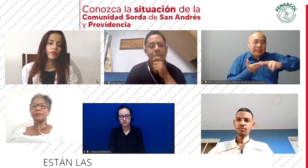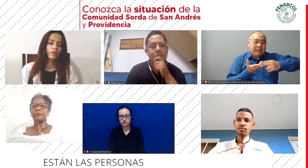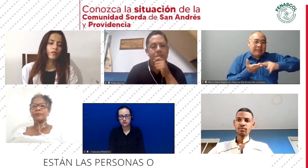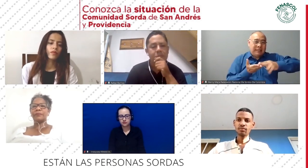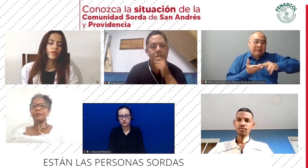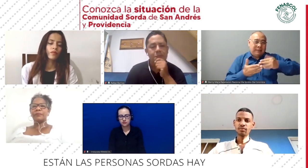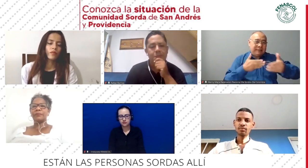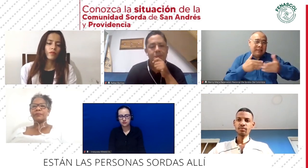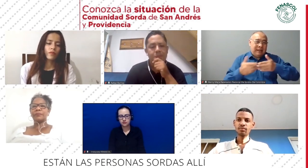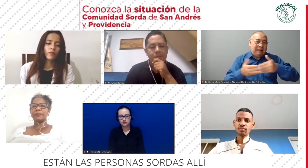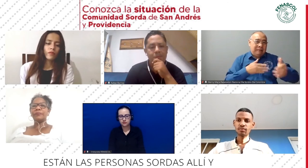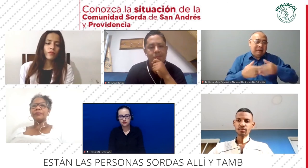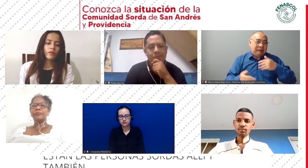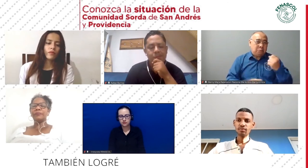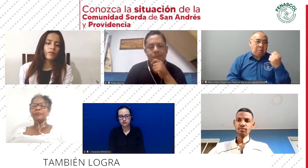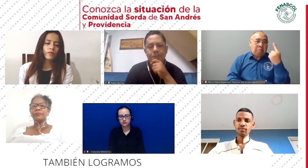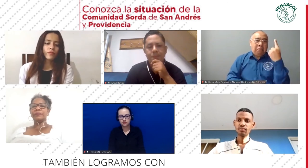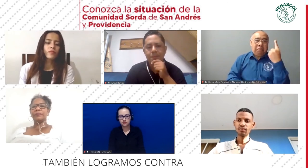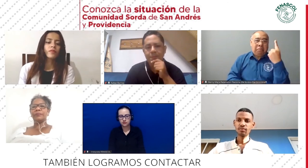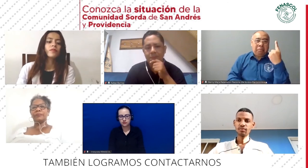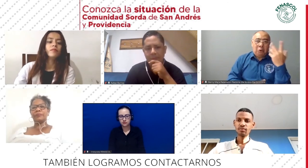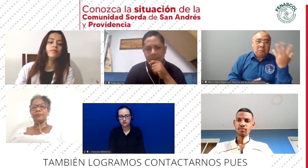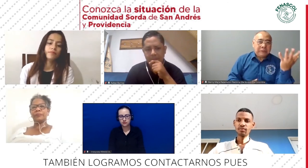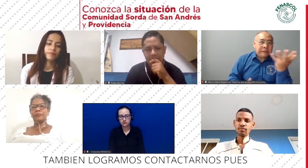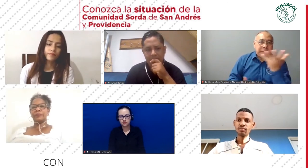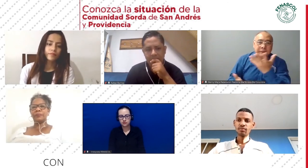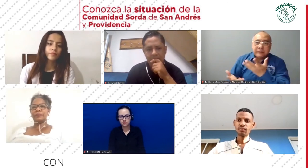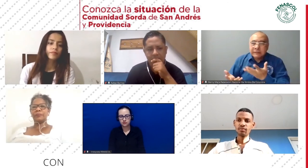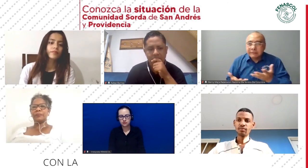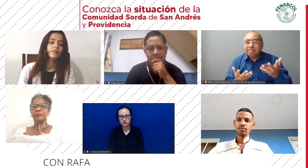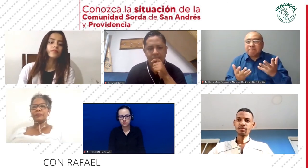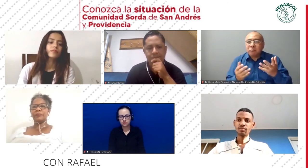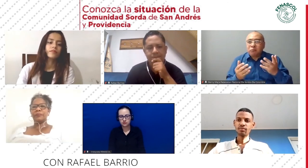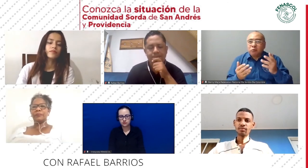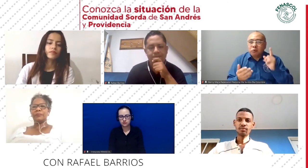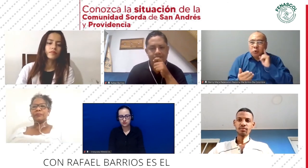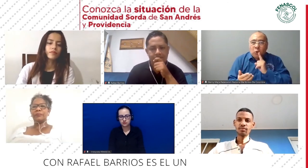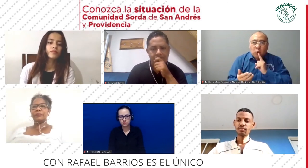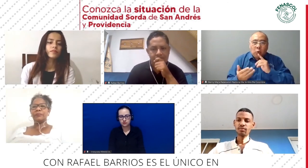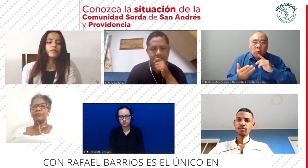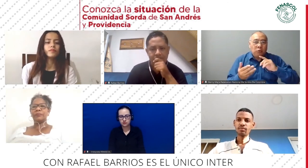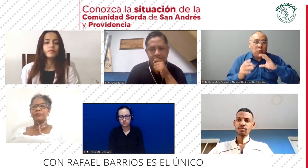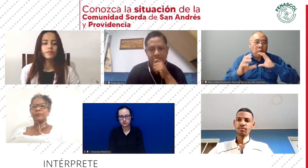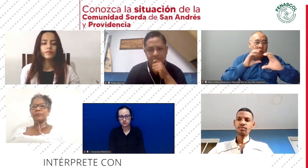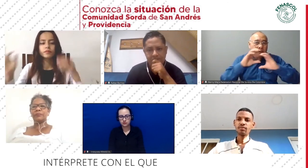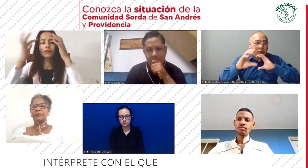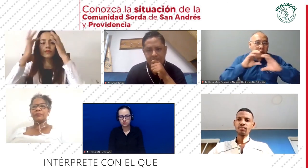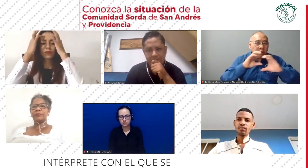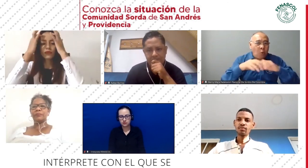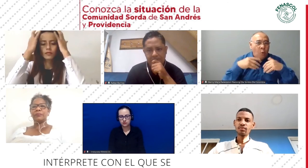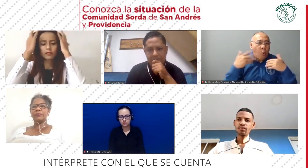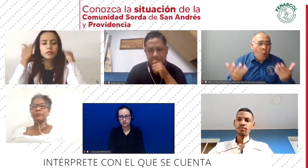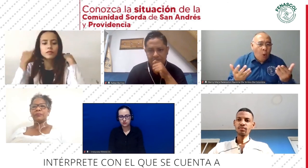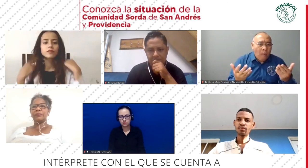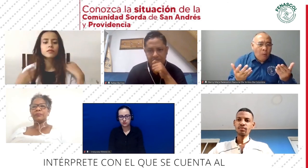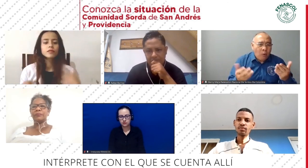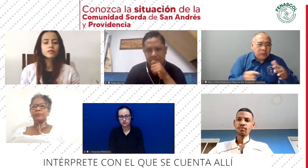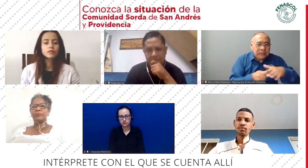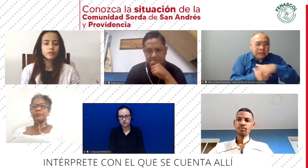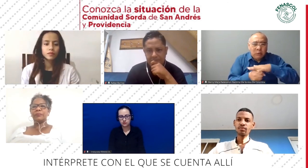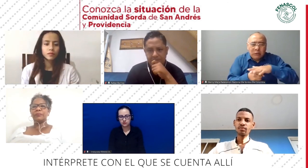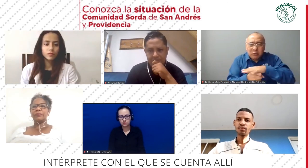personas sordas allí y también logramos contactarnos pues con rafael barrios es el único intérprete con el que se cuenta allí